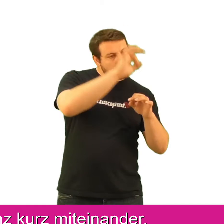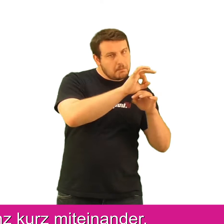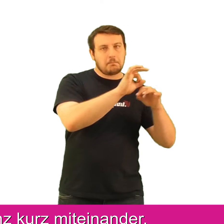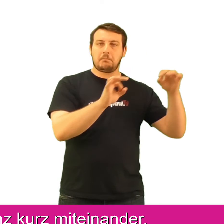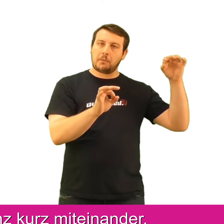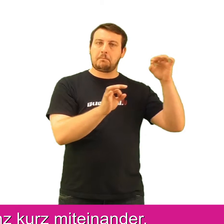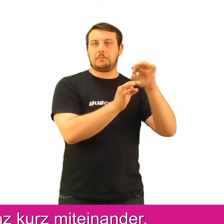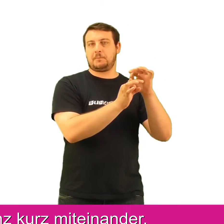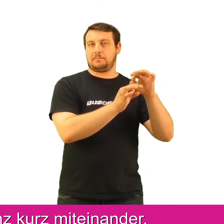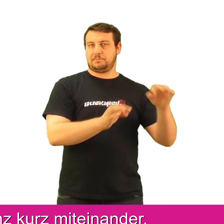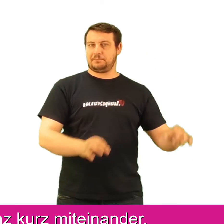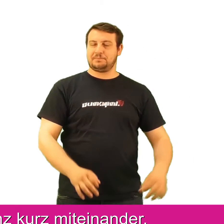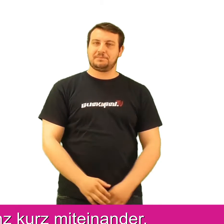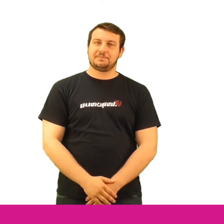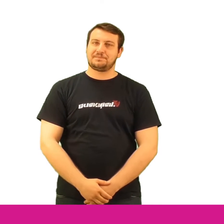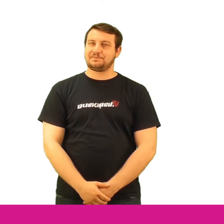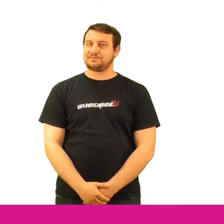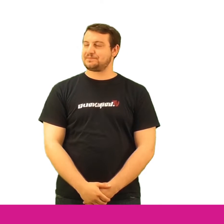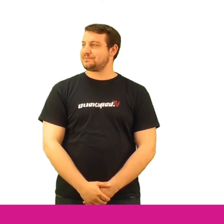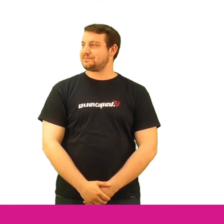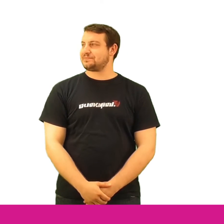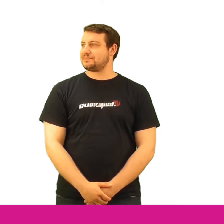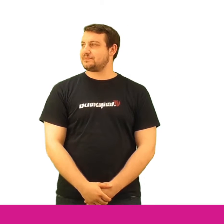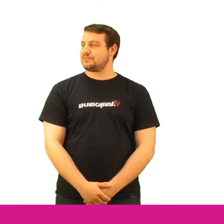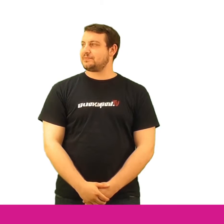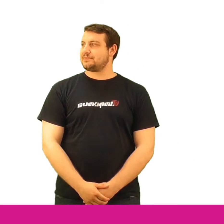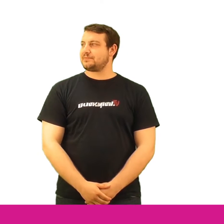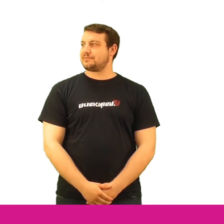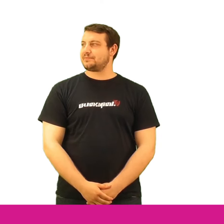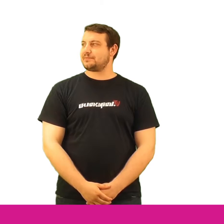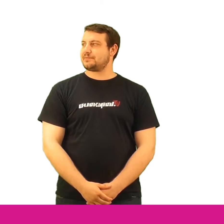kurz miteinander, lösen sich und verbinden sich wieder.